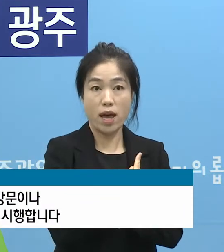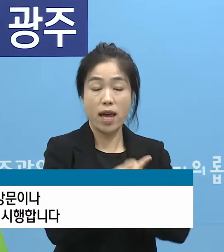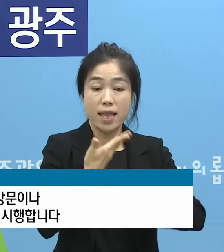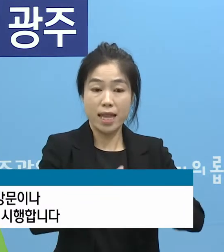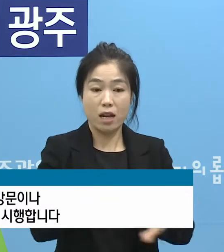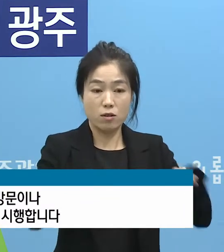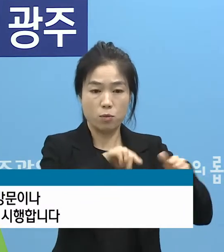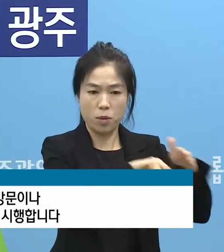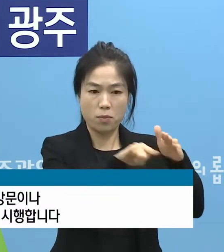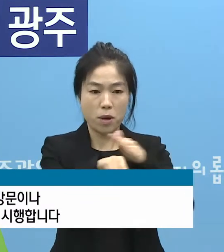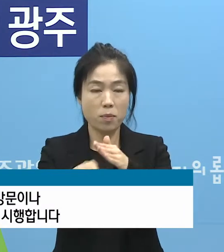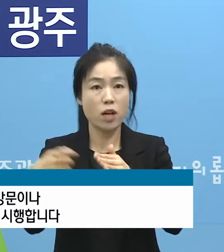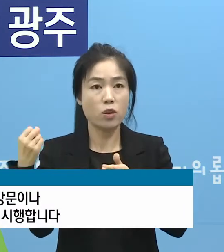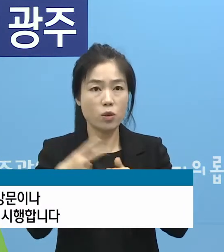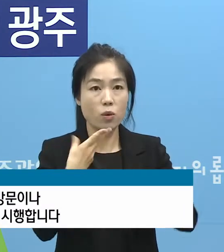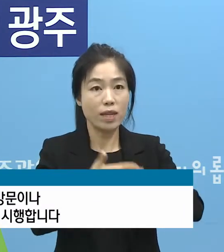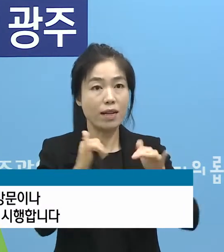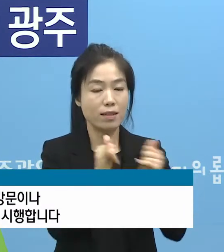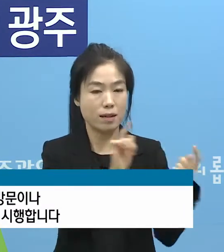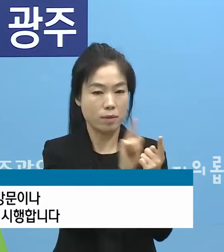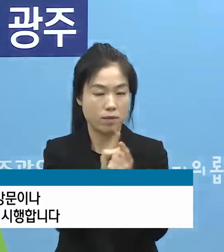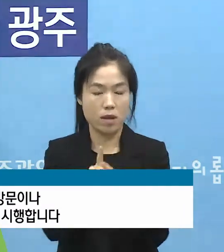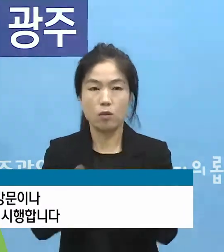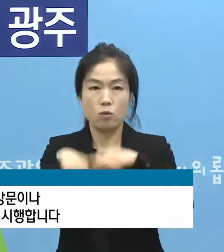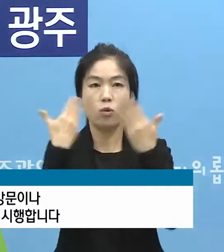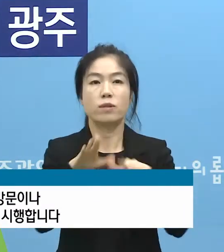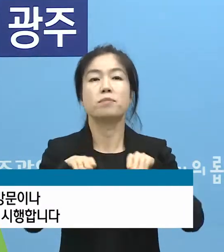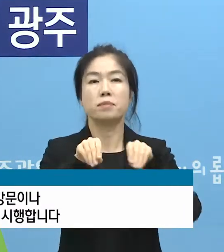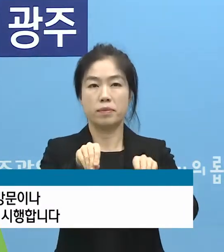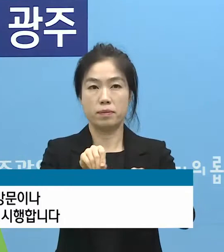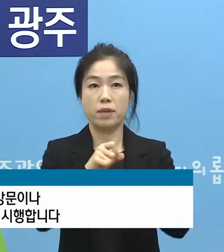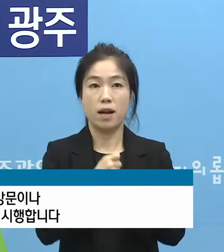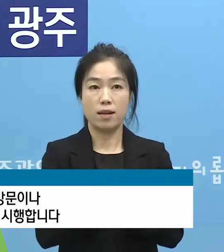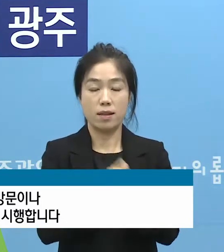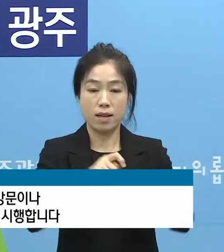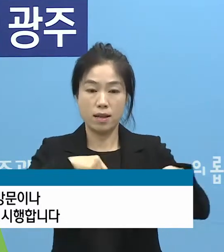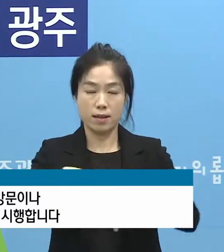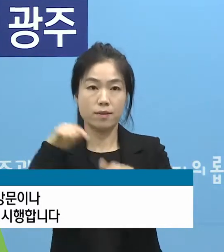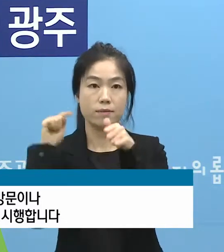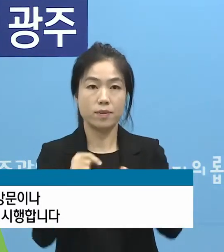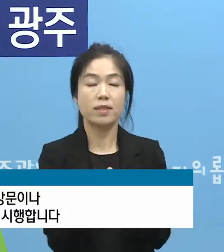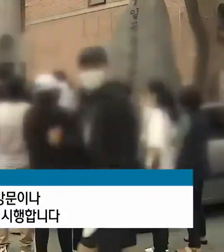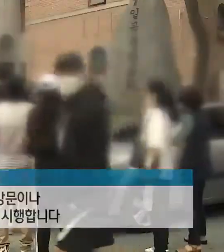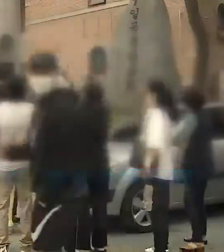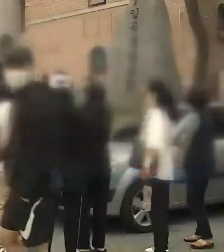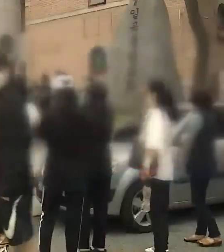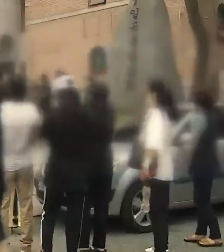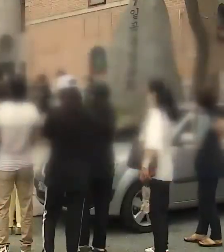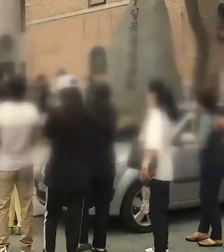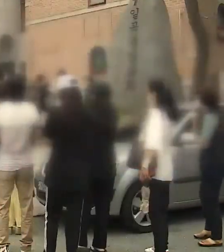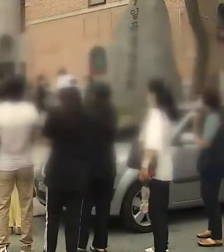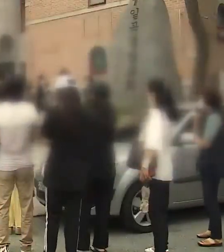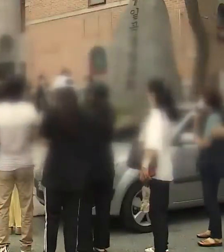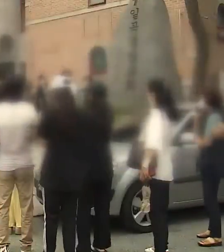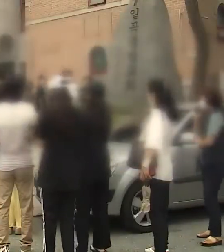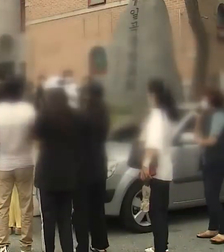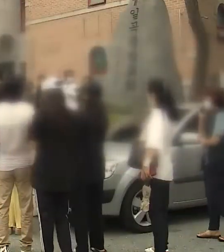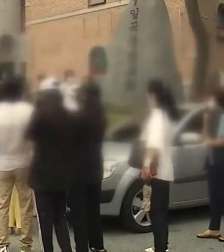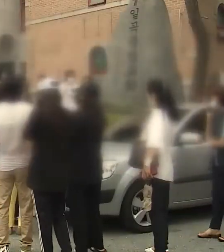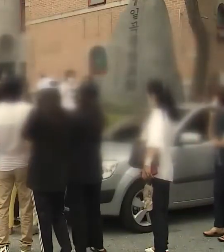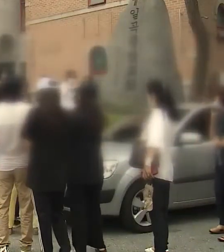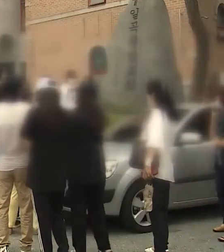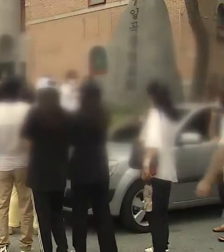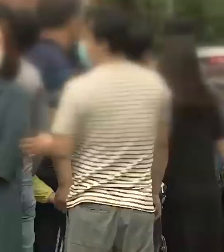타시설 방문이나 외부인 접촉을 일체 금지하는 행정조치를 시행합니다. 지난